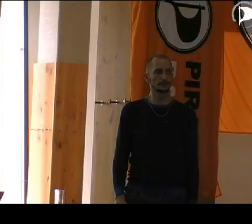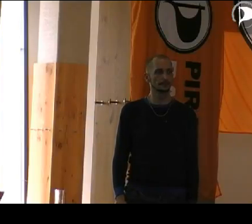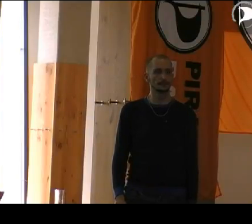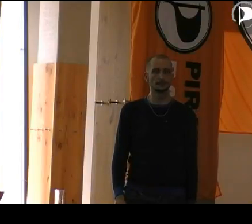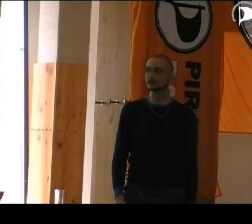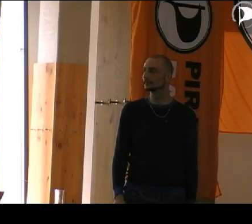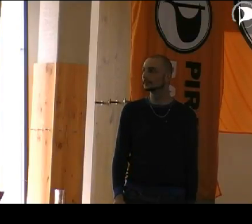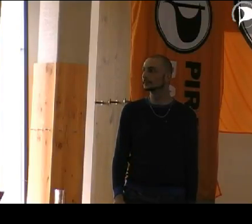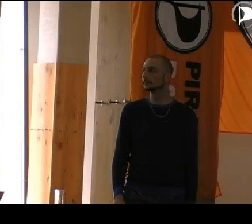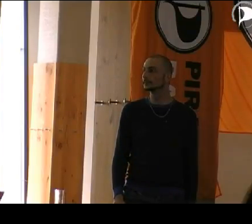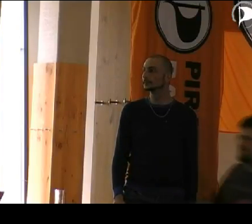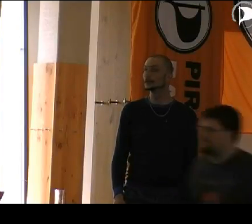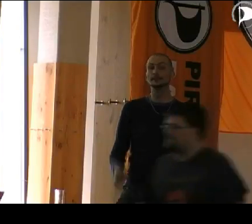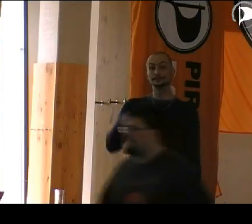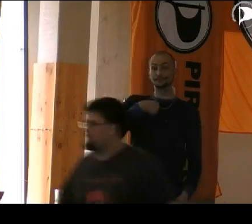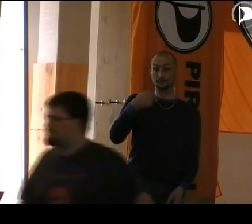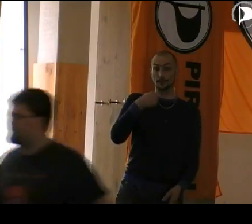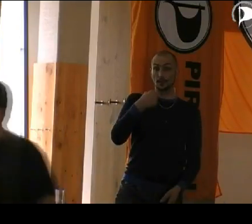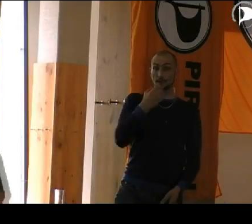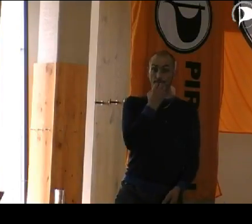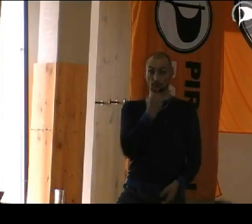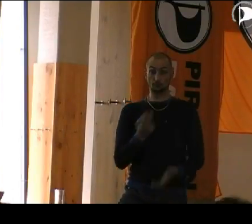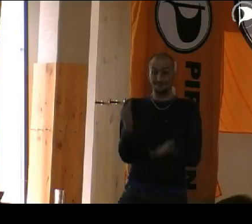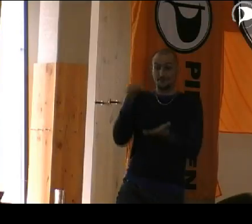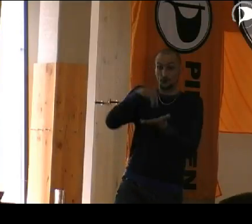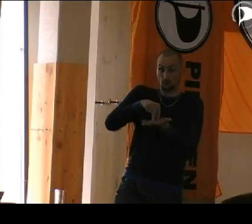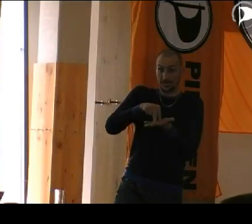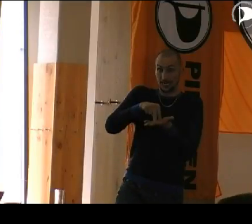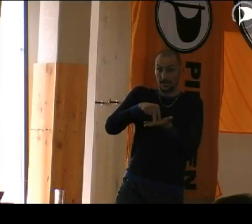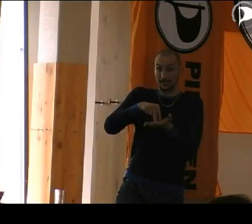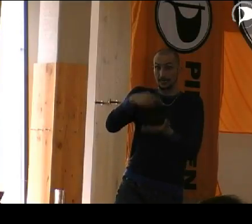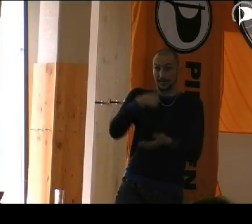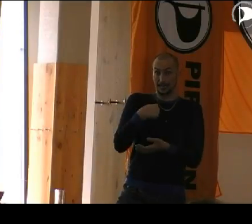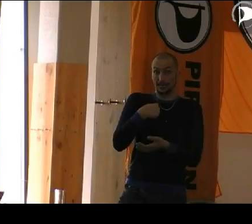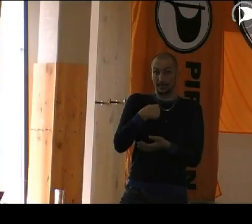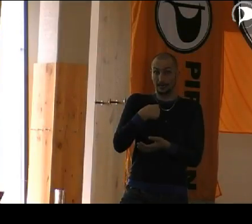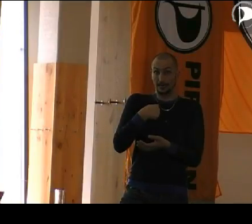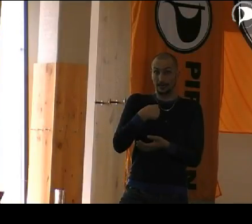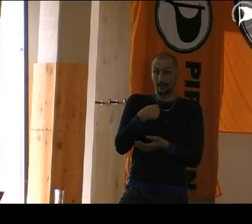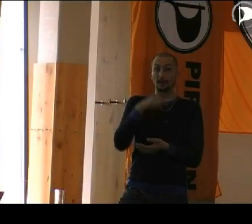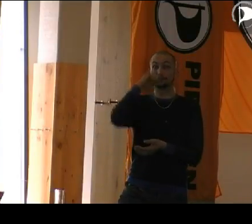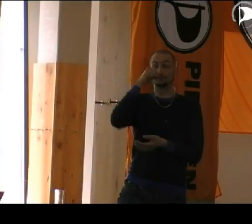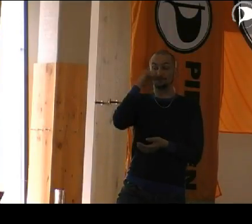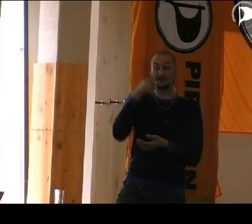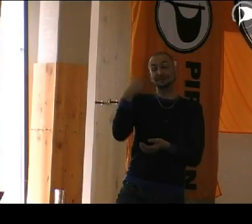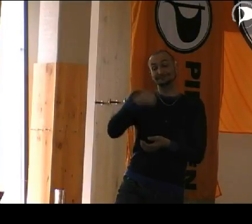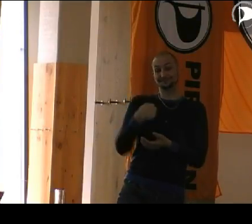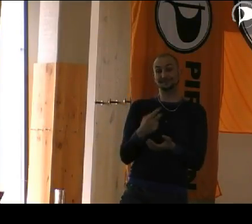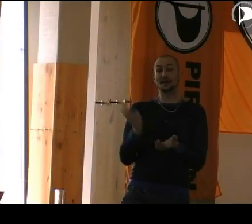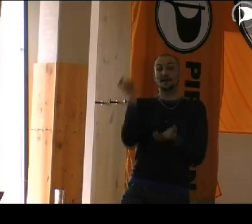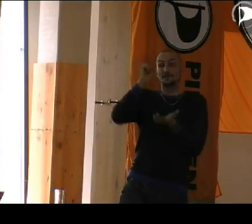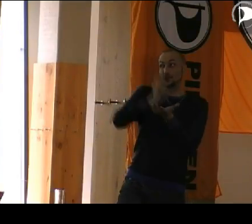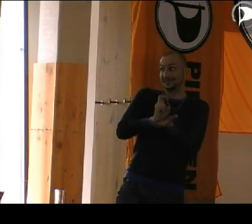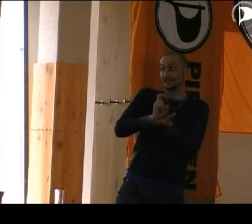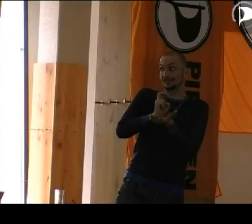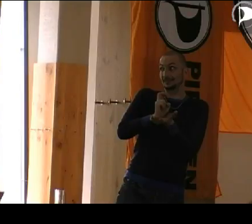ich wollte mich nur 40 baustellen also ich bin nach wo kannst als vorsitzender was andere achtlos